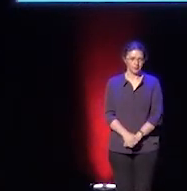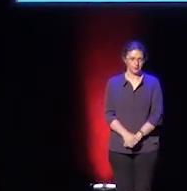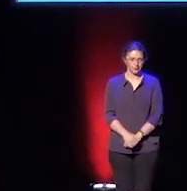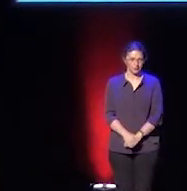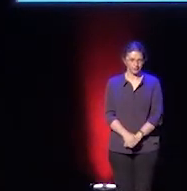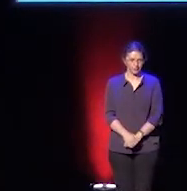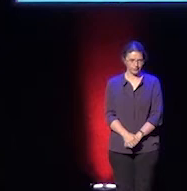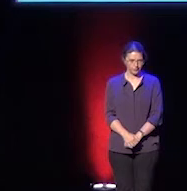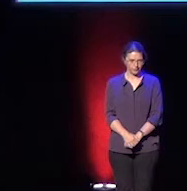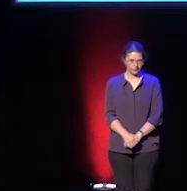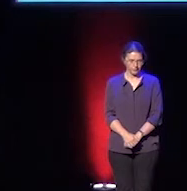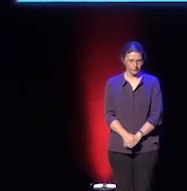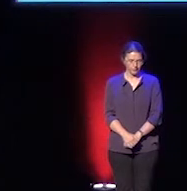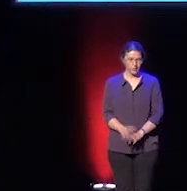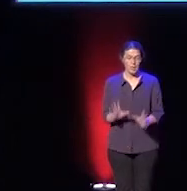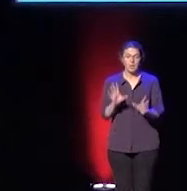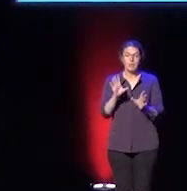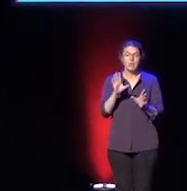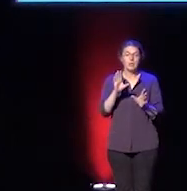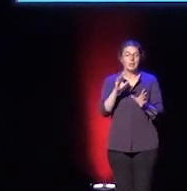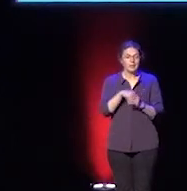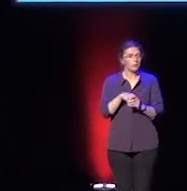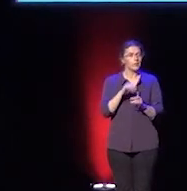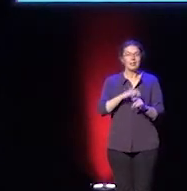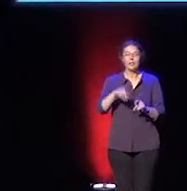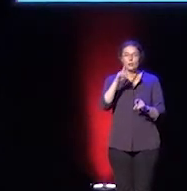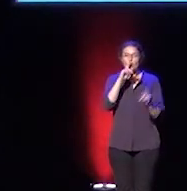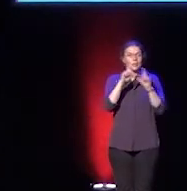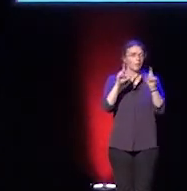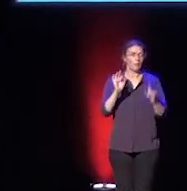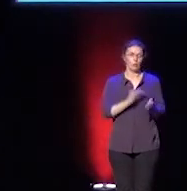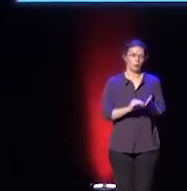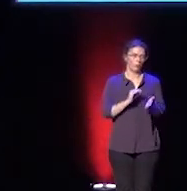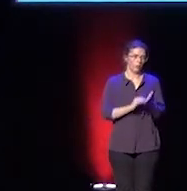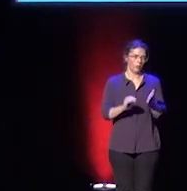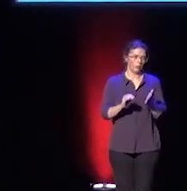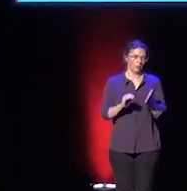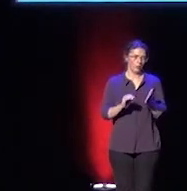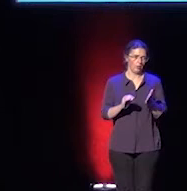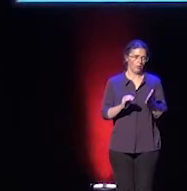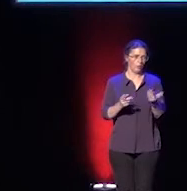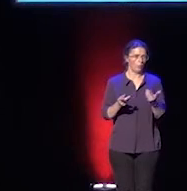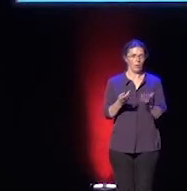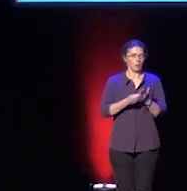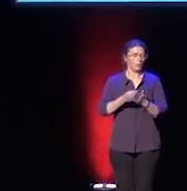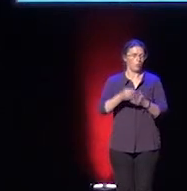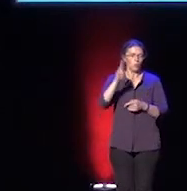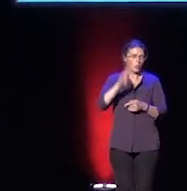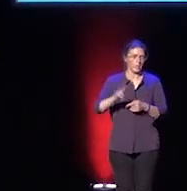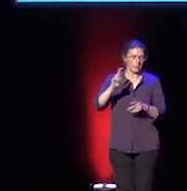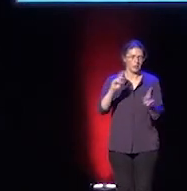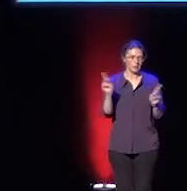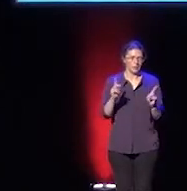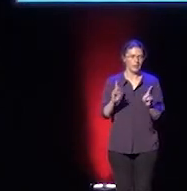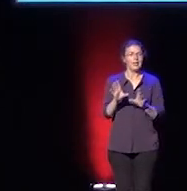Und das wurde heute auch schon gesagt. Die Inklusion ist nicht nur ein Thema für Schule und Universitäten und Ausbildung,